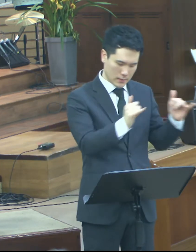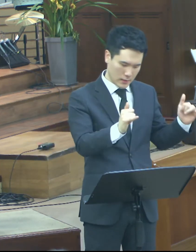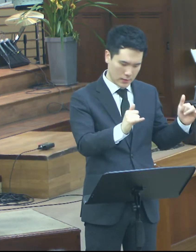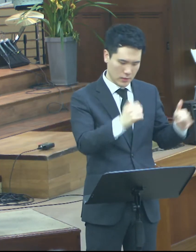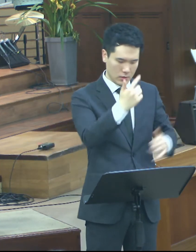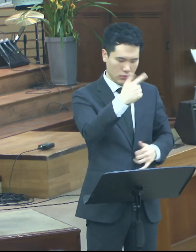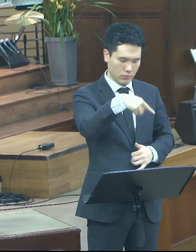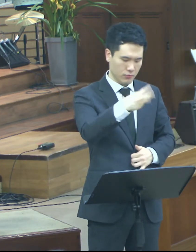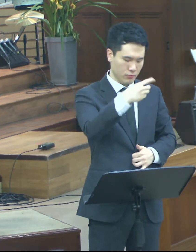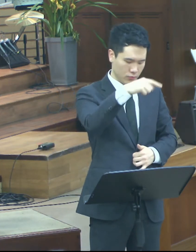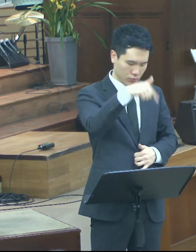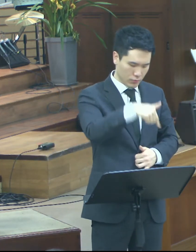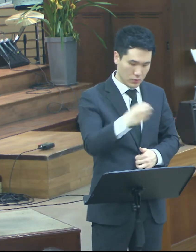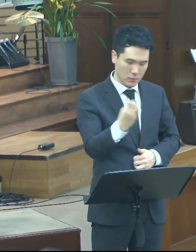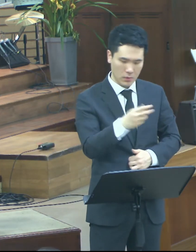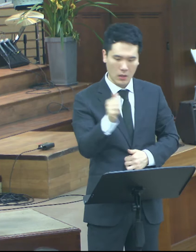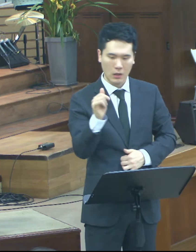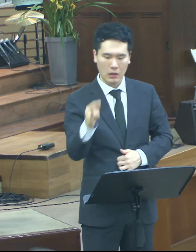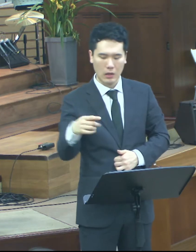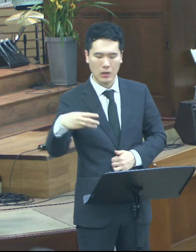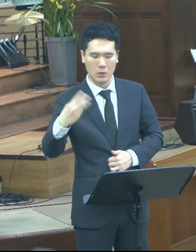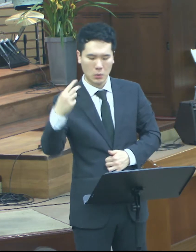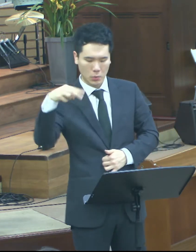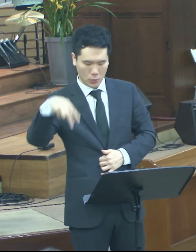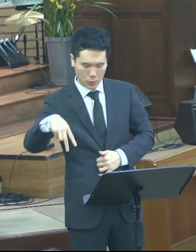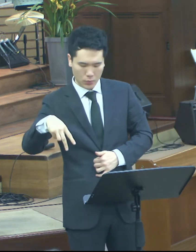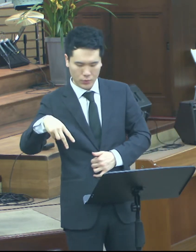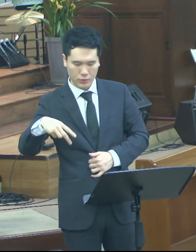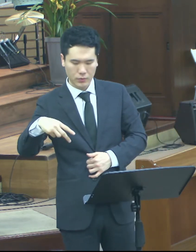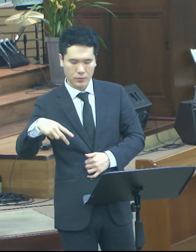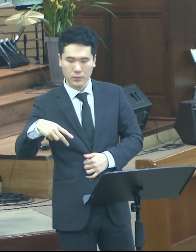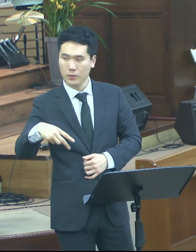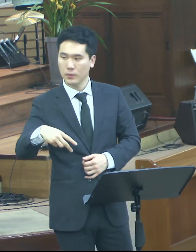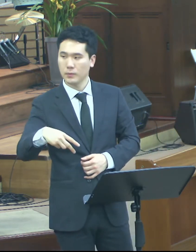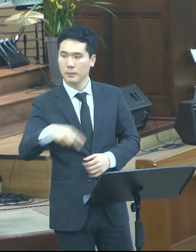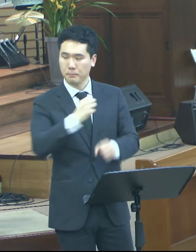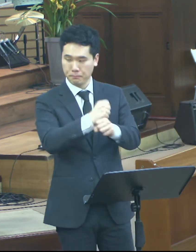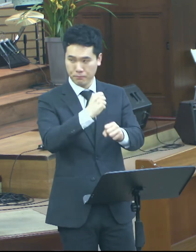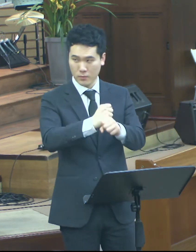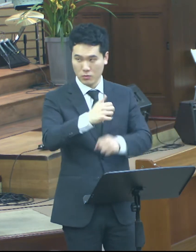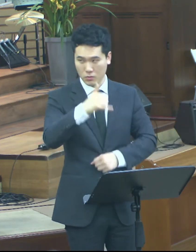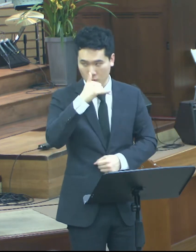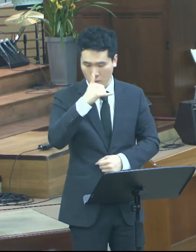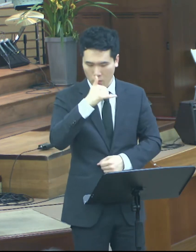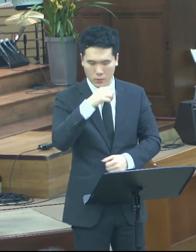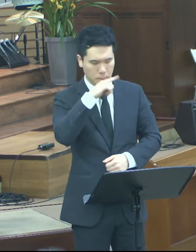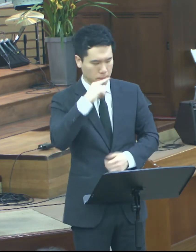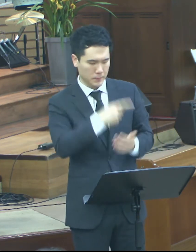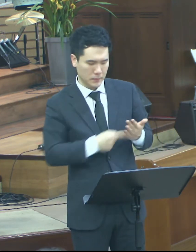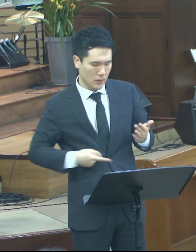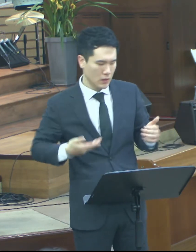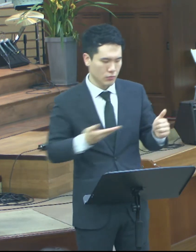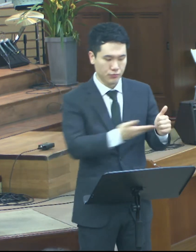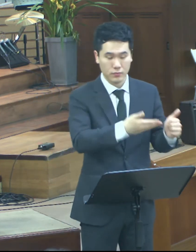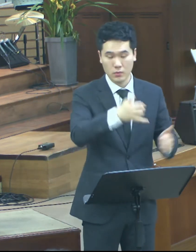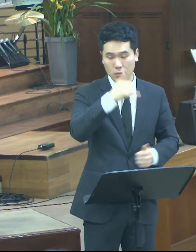헤롯의 누룩을 만들 수도 있고 피해를 줄 수도 있고